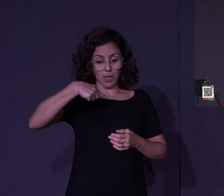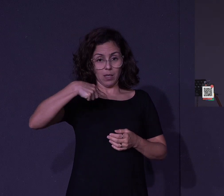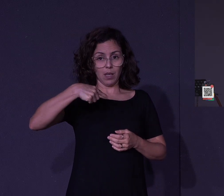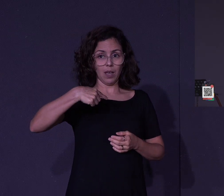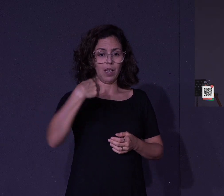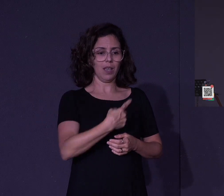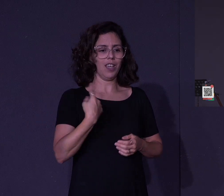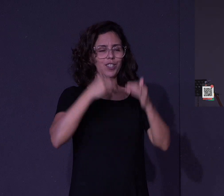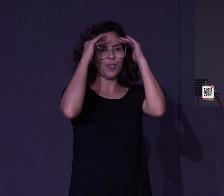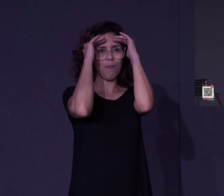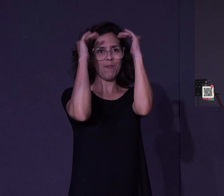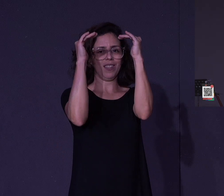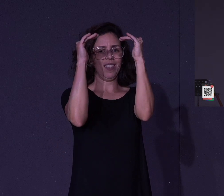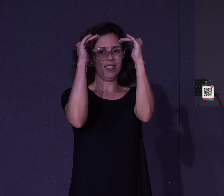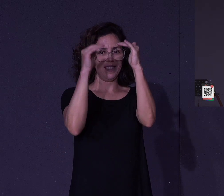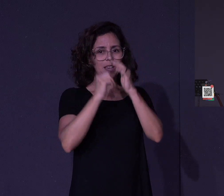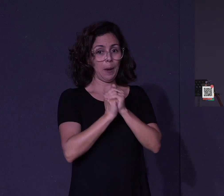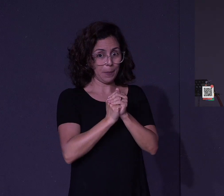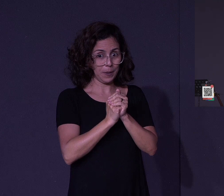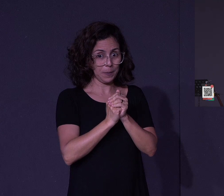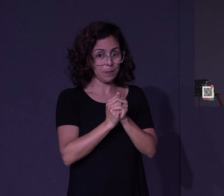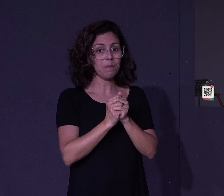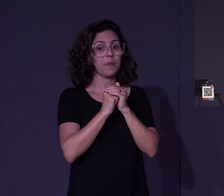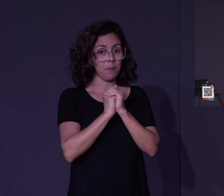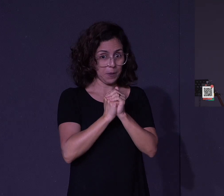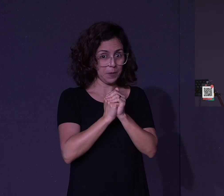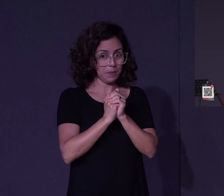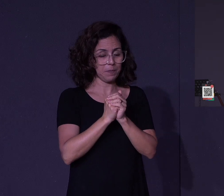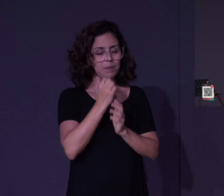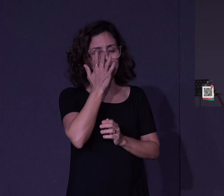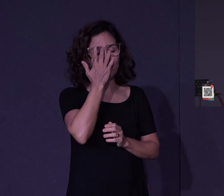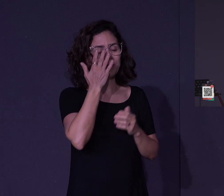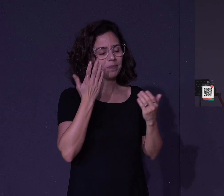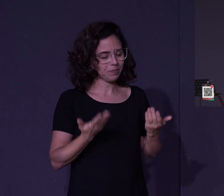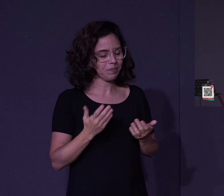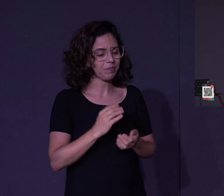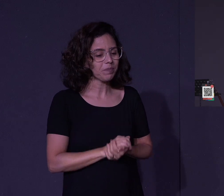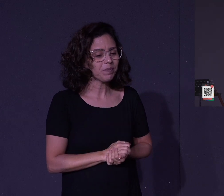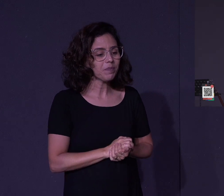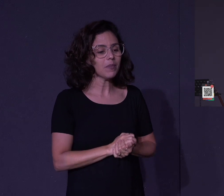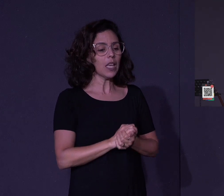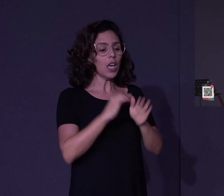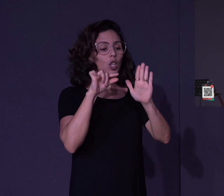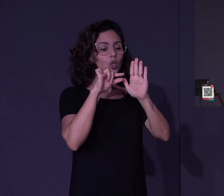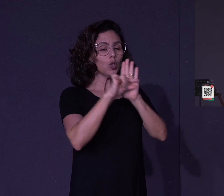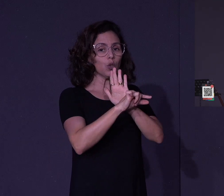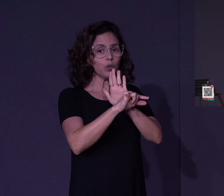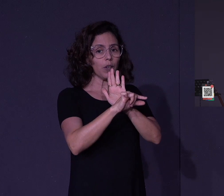obedece. Posso ouvir um amém? Posso ouvir um amém? Diz o verso 13 que Jesus se compadeceu